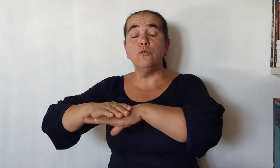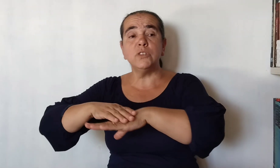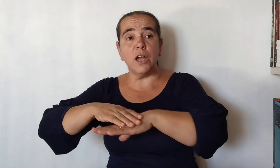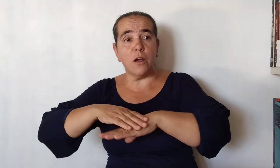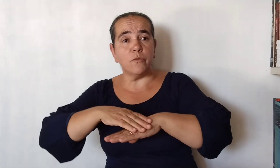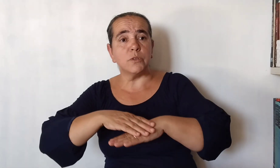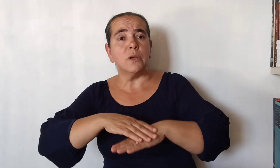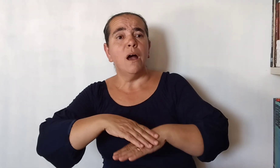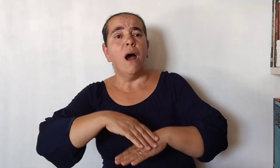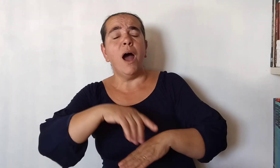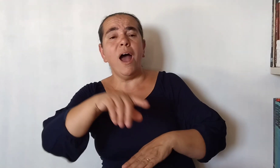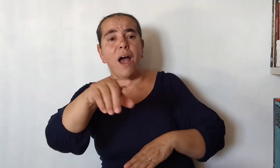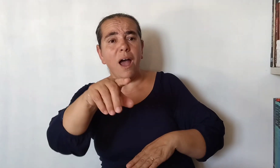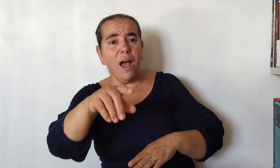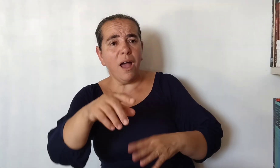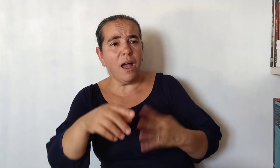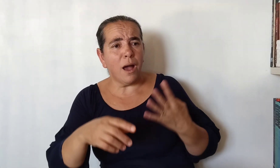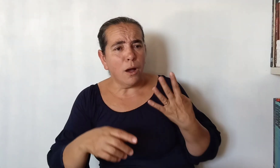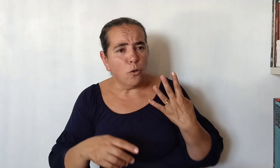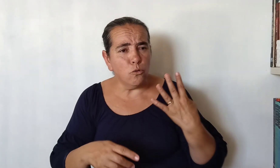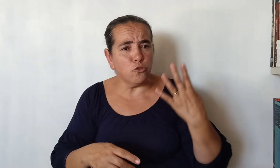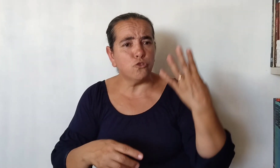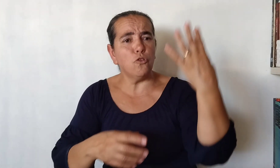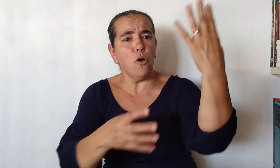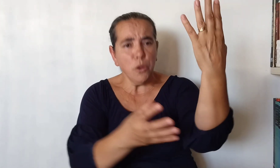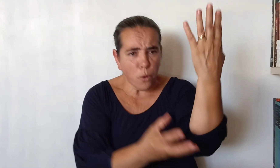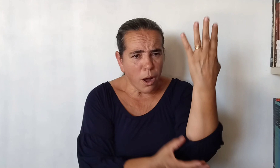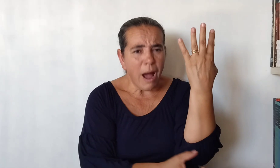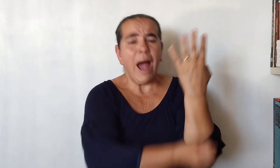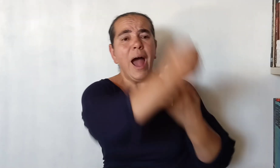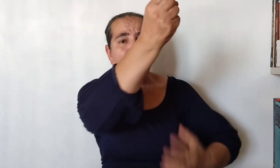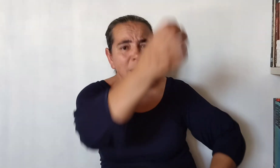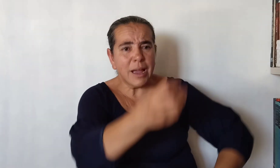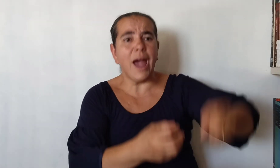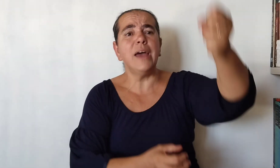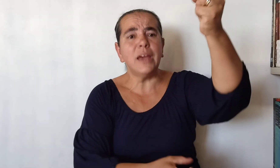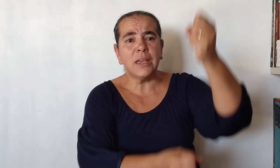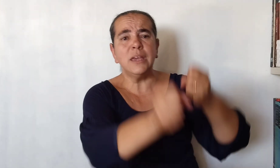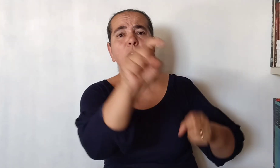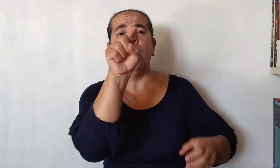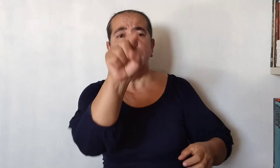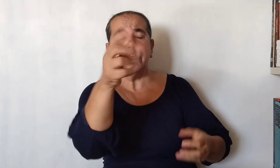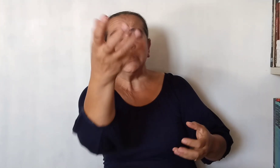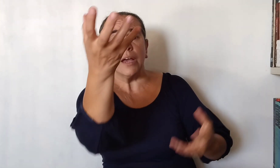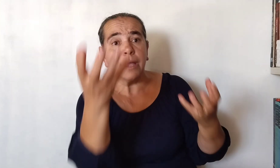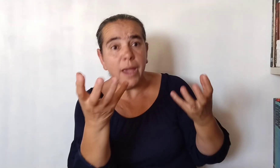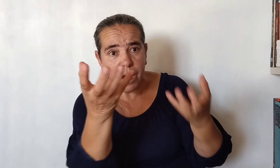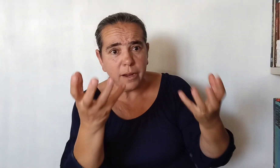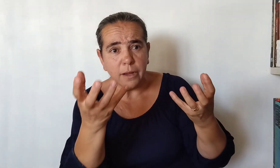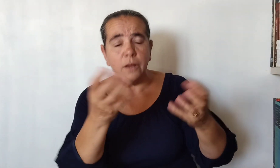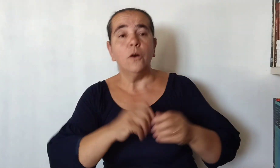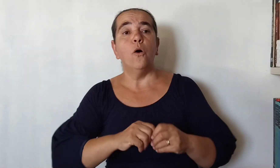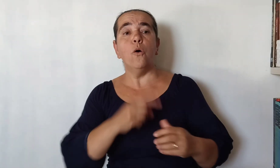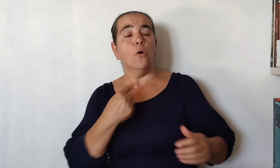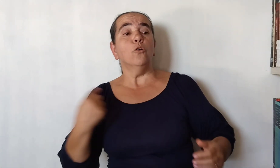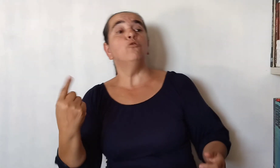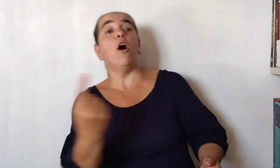os servos. O joio, arrancar aqui, ó. Você quer? Ou,